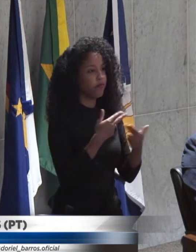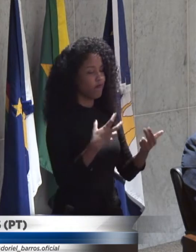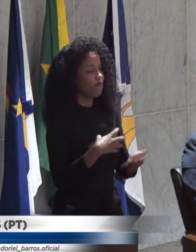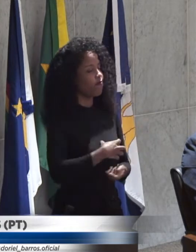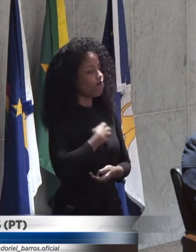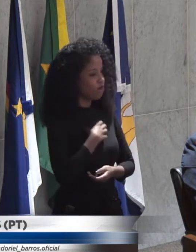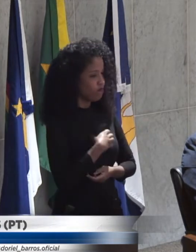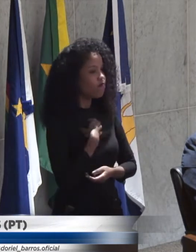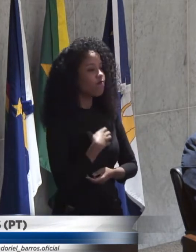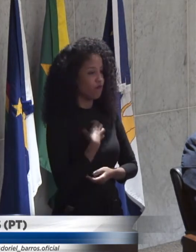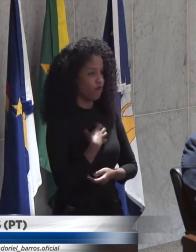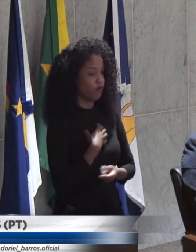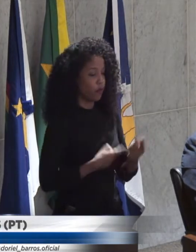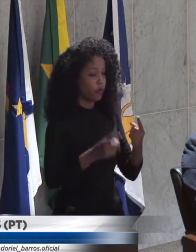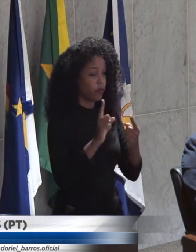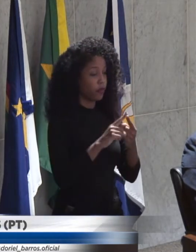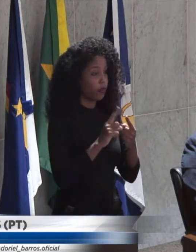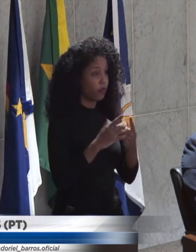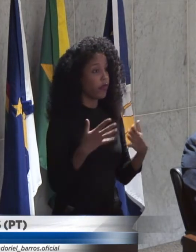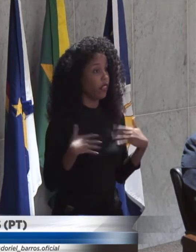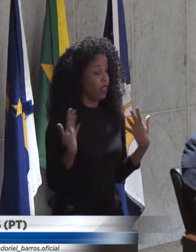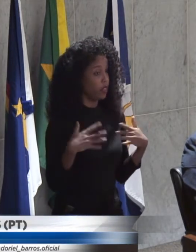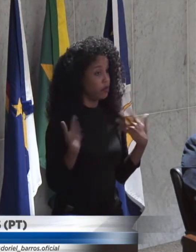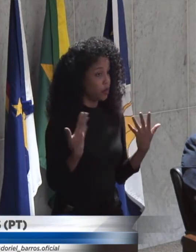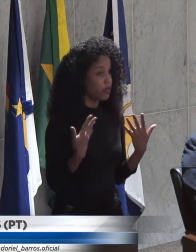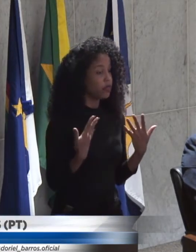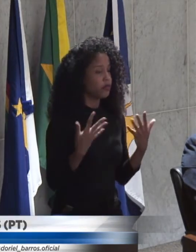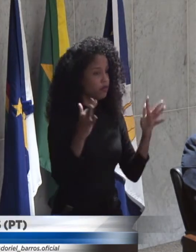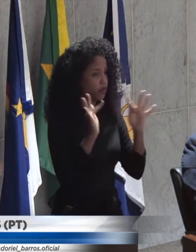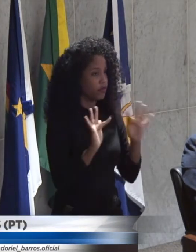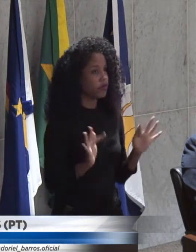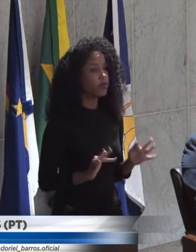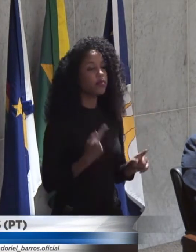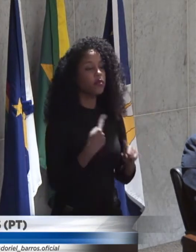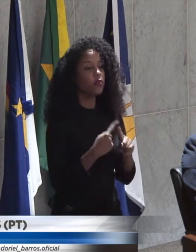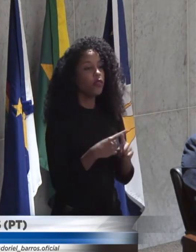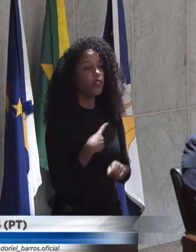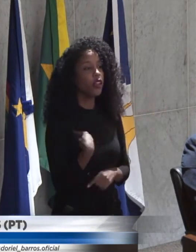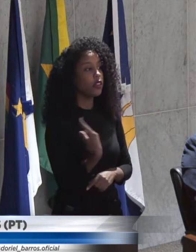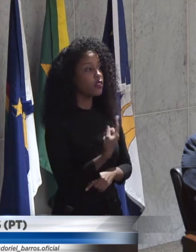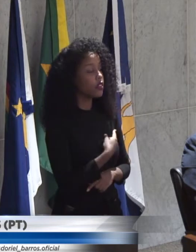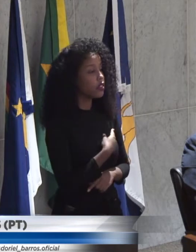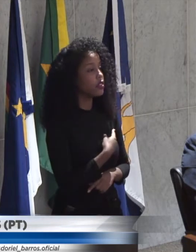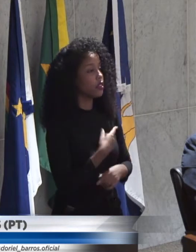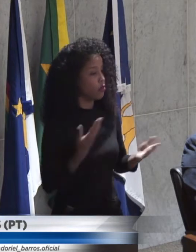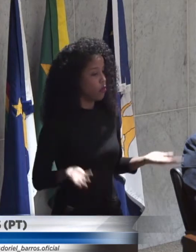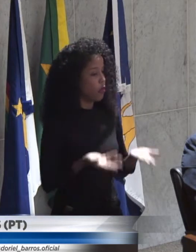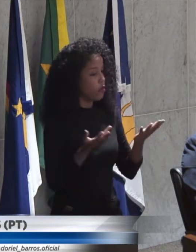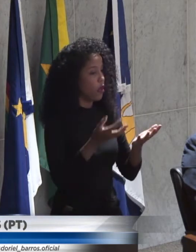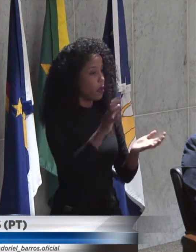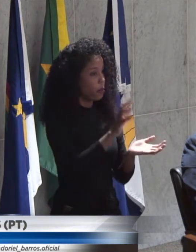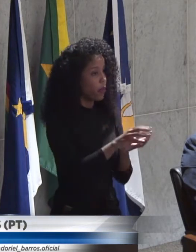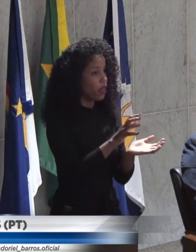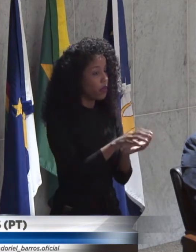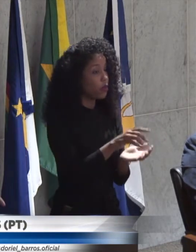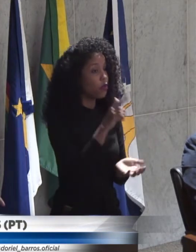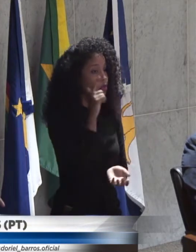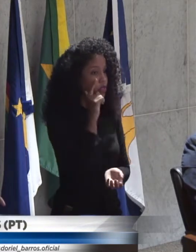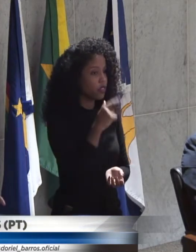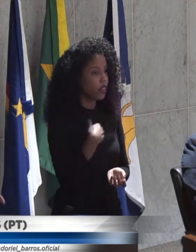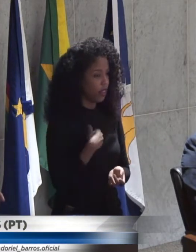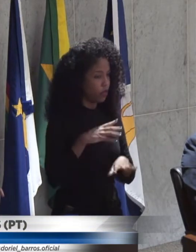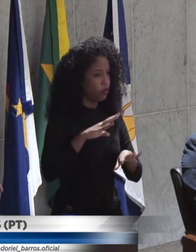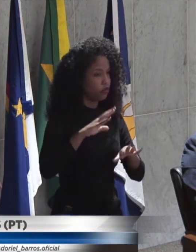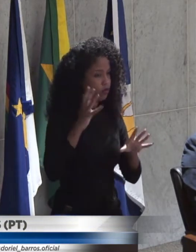revoltado. Animado por saber que nós temos contribuído para que Pernambuco receba por ano, eu fiz as